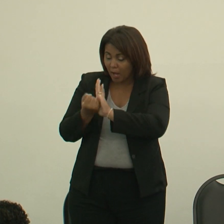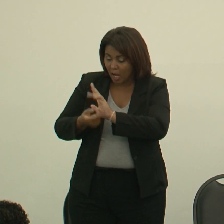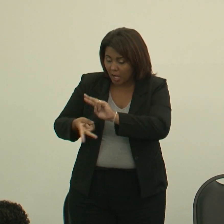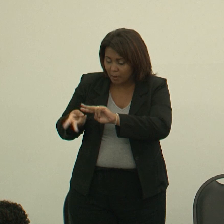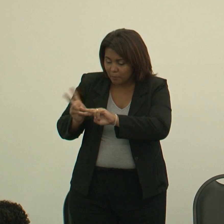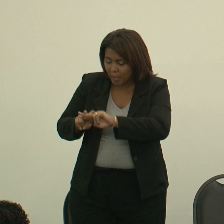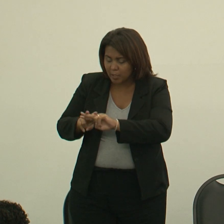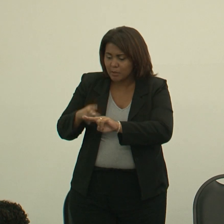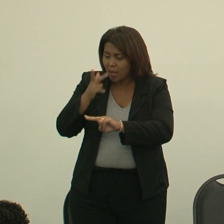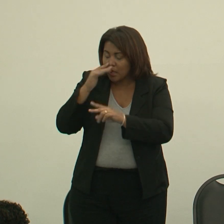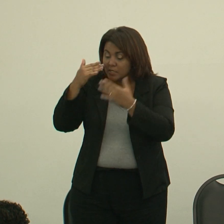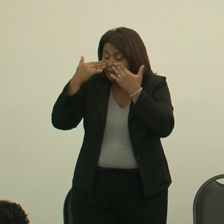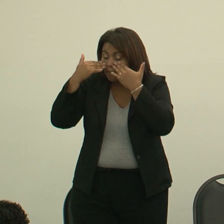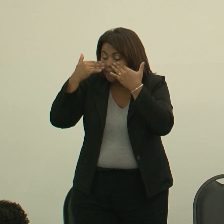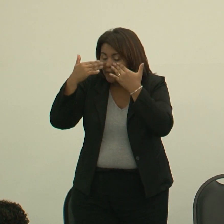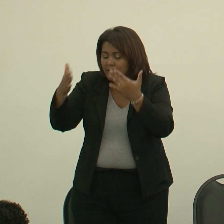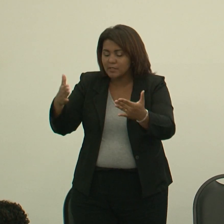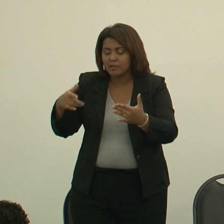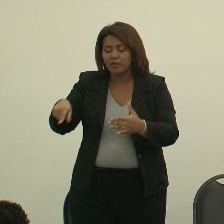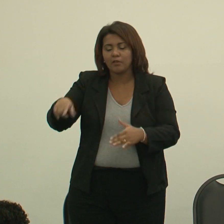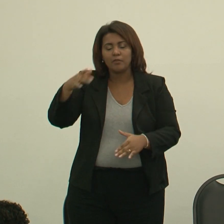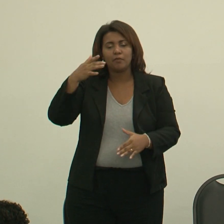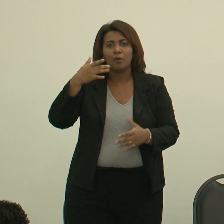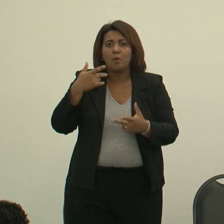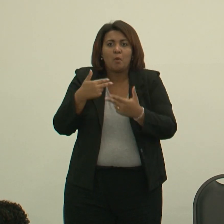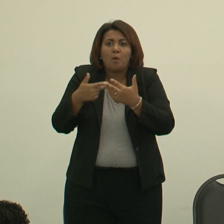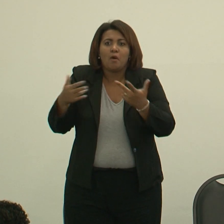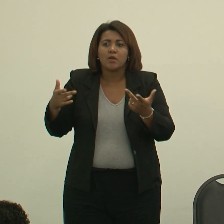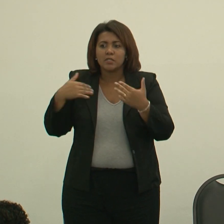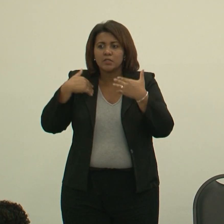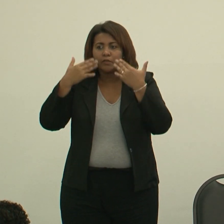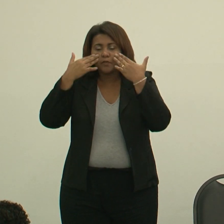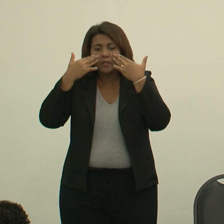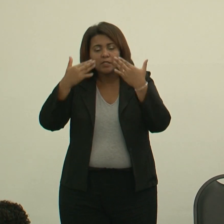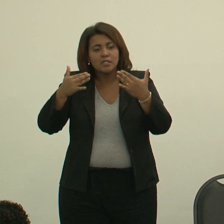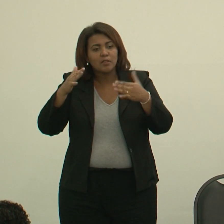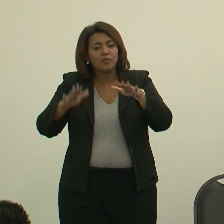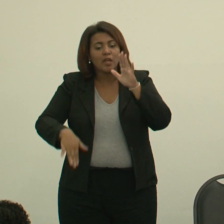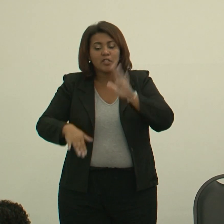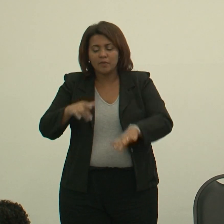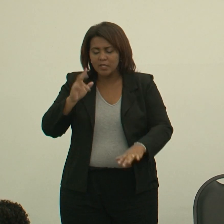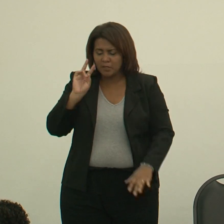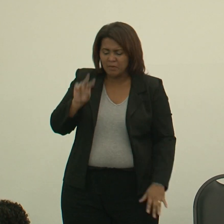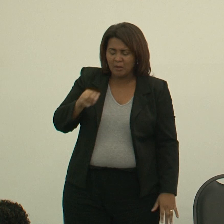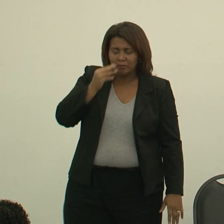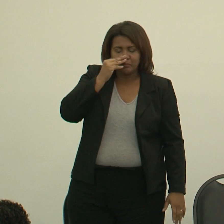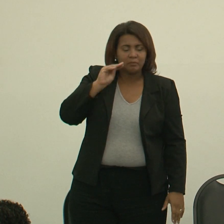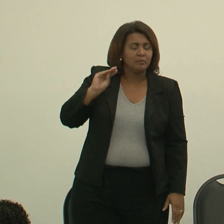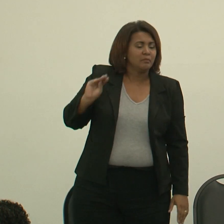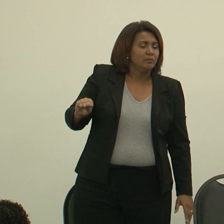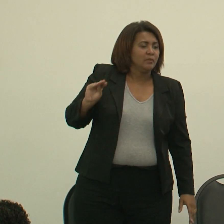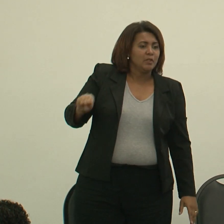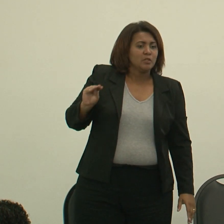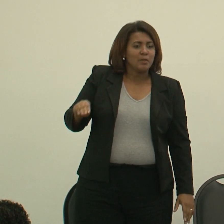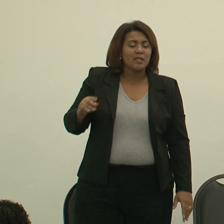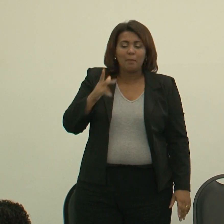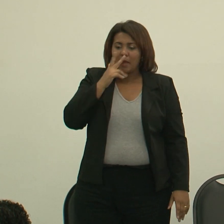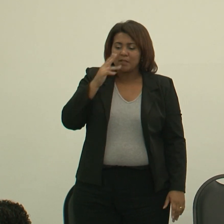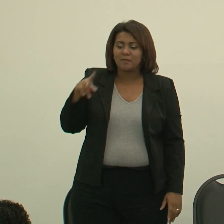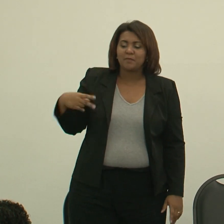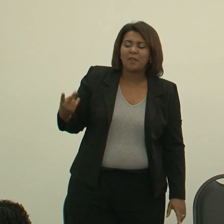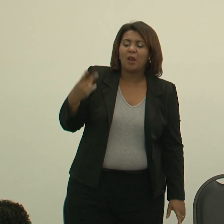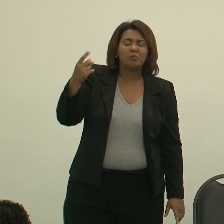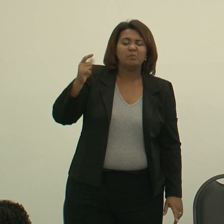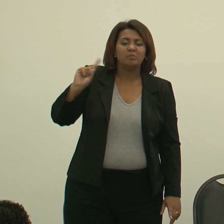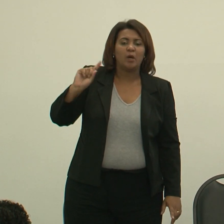algo visível, e esse algo que é visível geralmente é desprezado. Ele tem menos valor, e